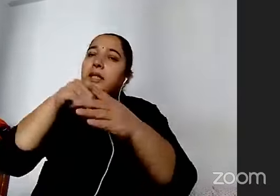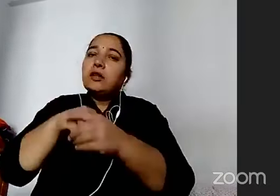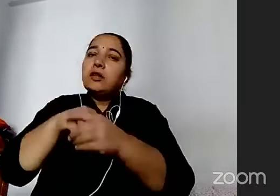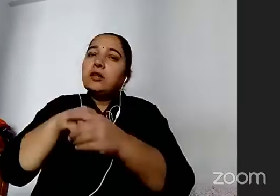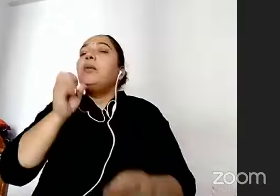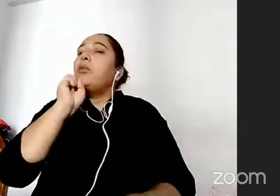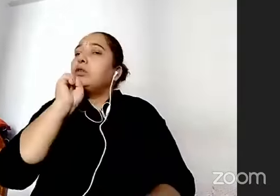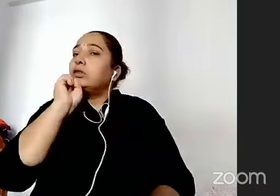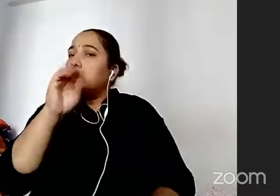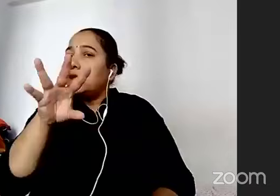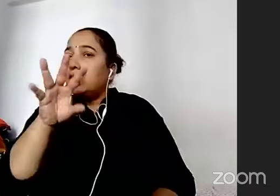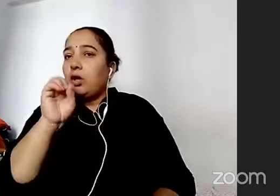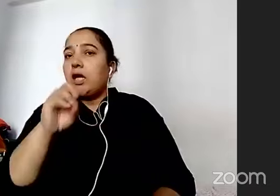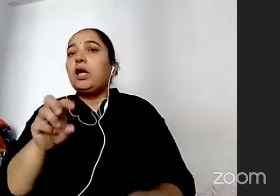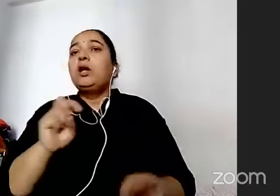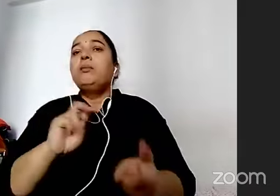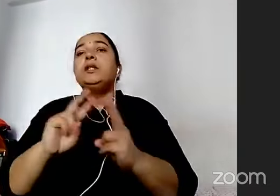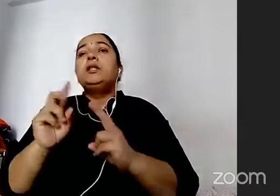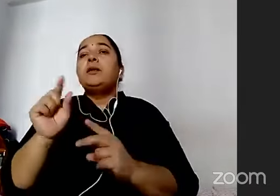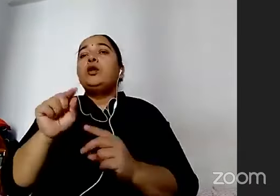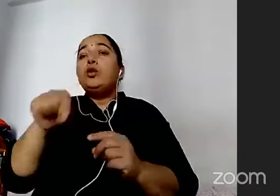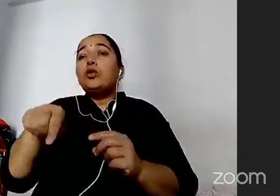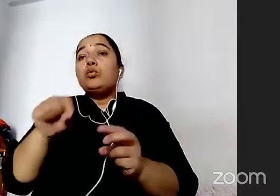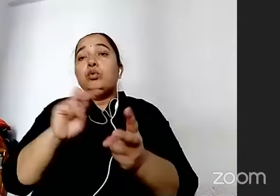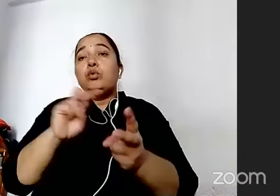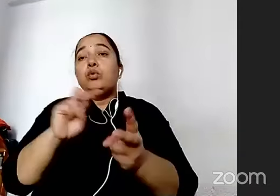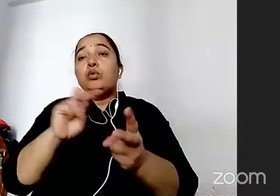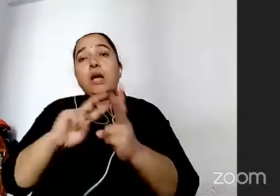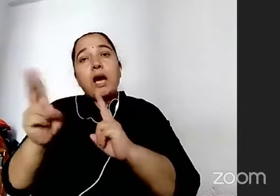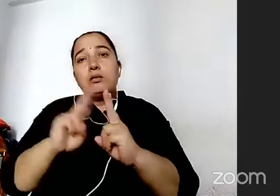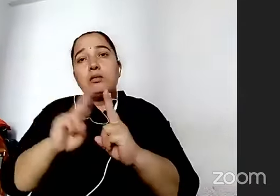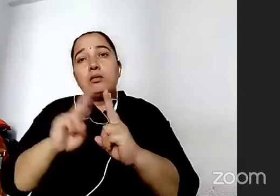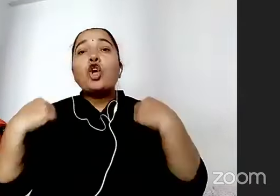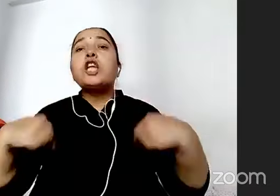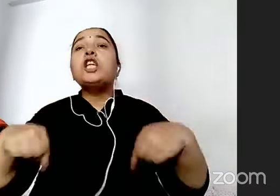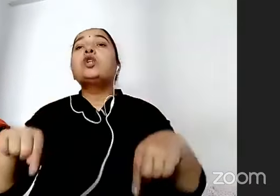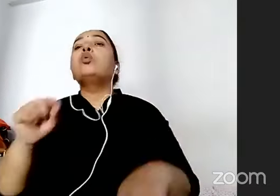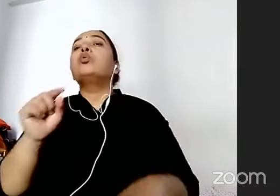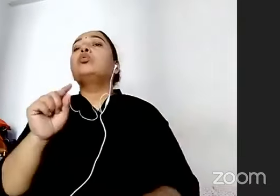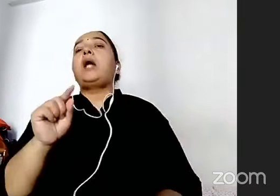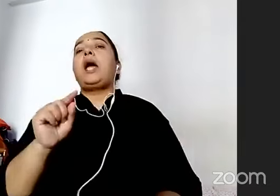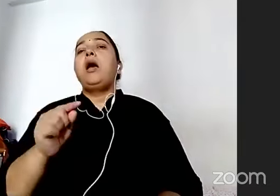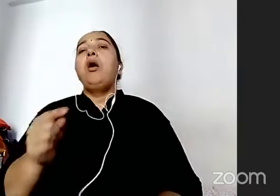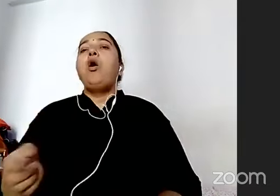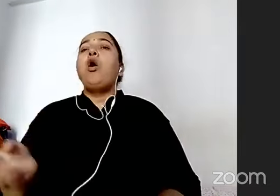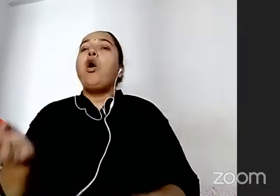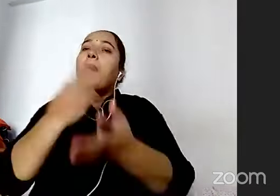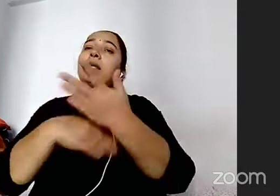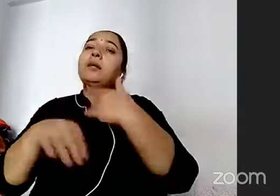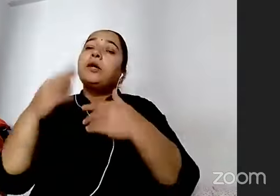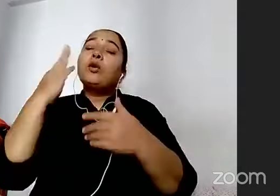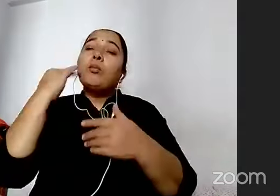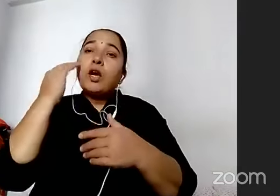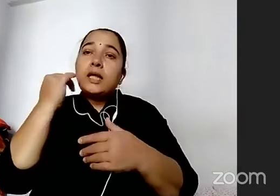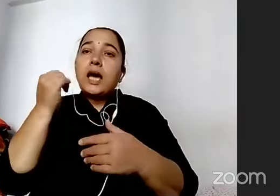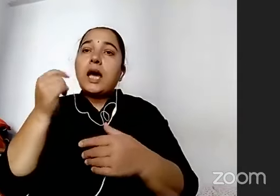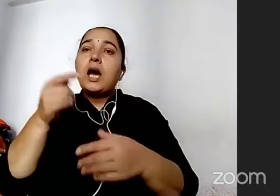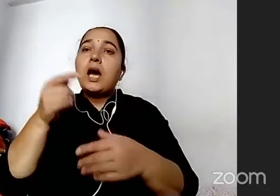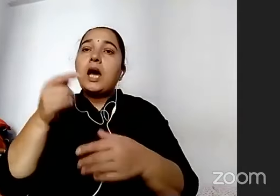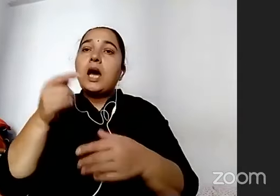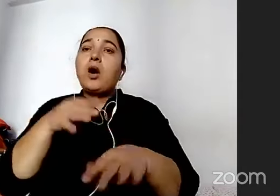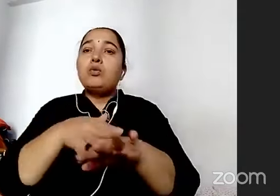चाहिँ बडीको कुरा होइन, म अपाङ्गता भएका महिलाको कुराहरू, अपाङ्गता भएका महिलाको पहिचानको कुराहरू